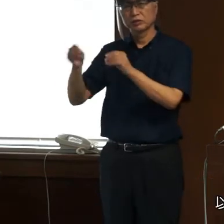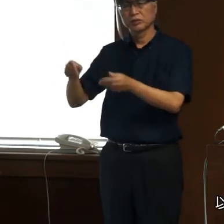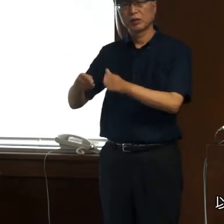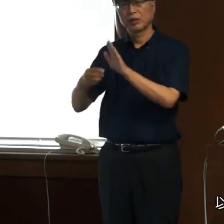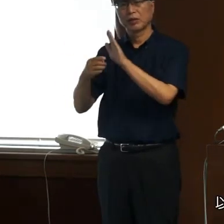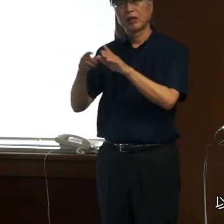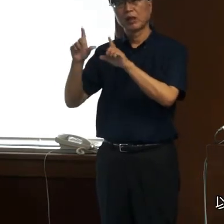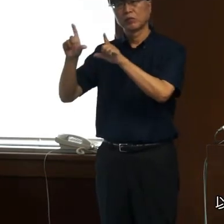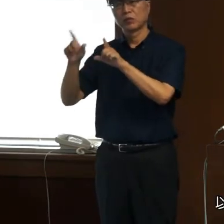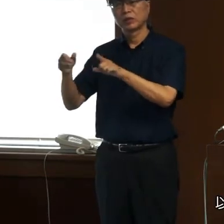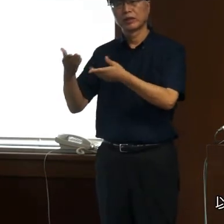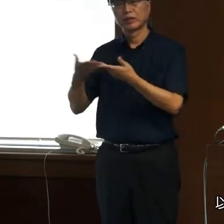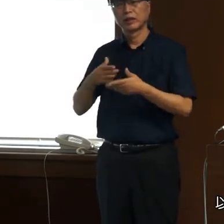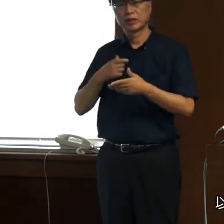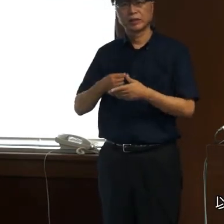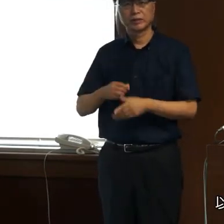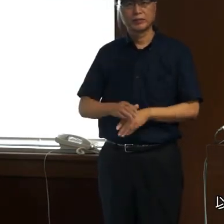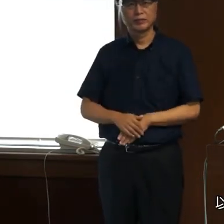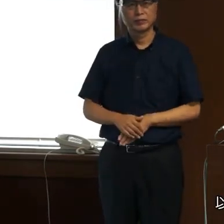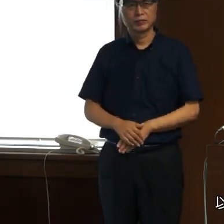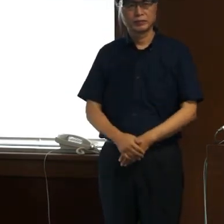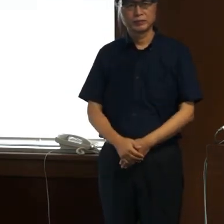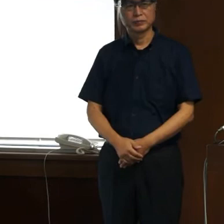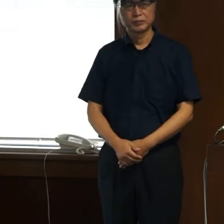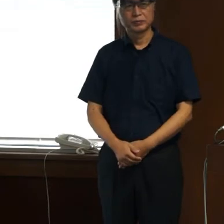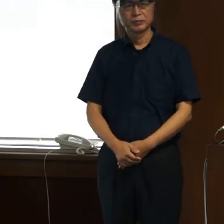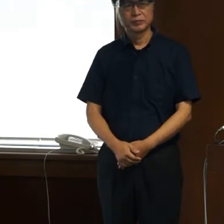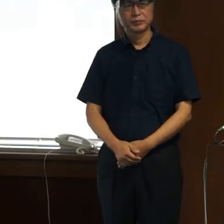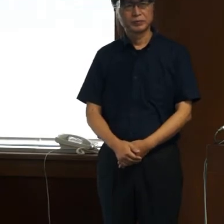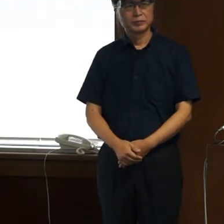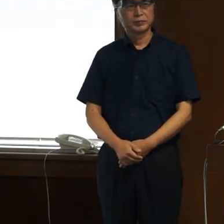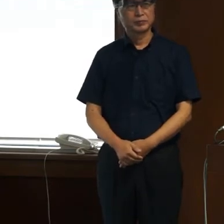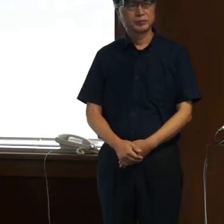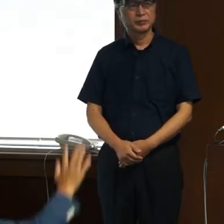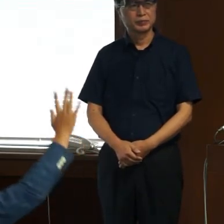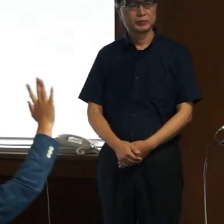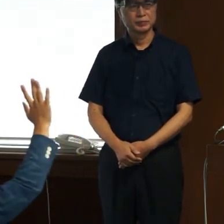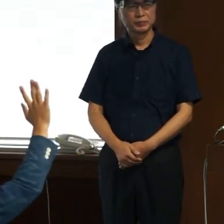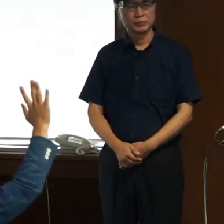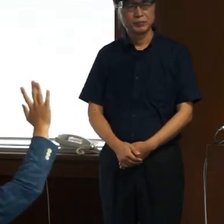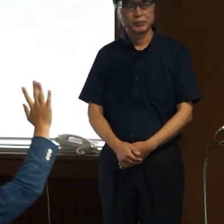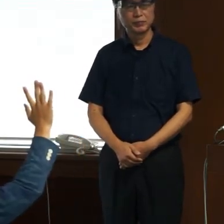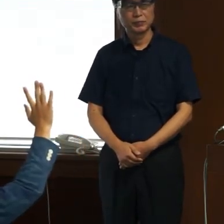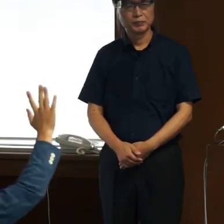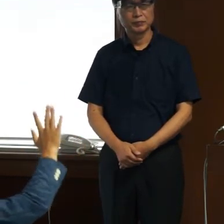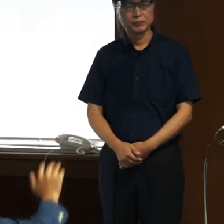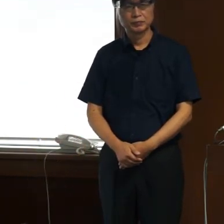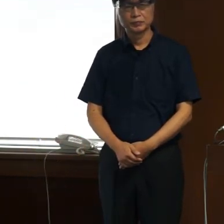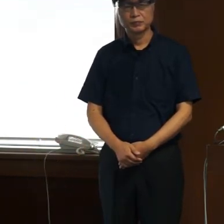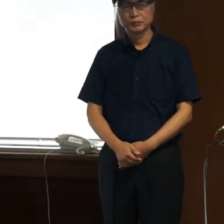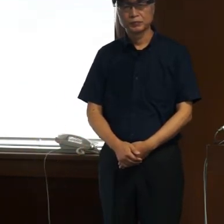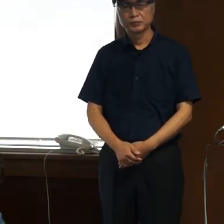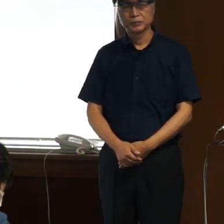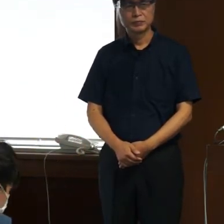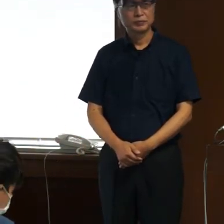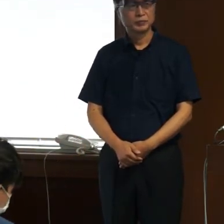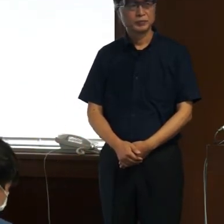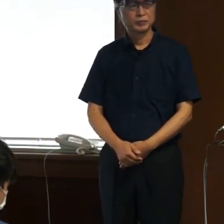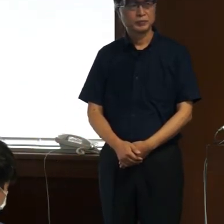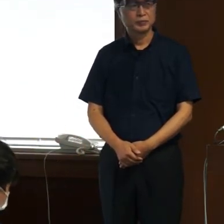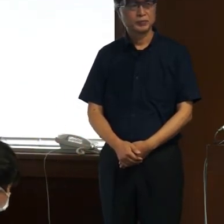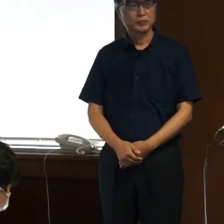います。 松田さん、お願いします。 はい、質問ある方挙手お願いします。じゃあ由美さん。